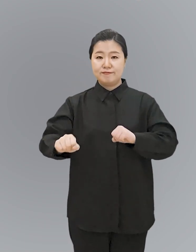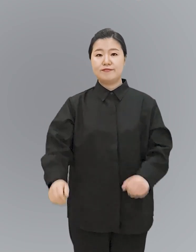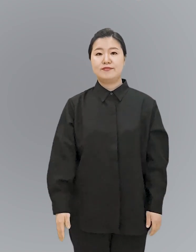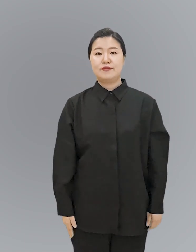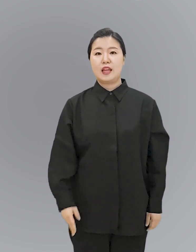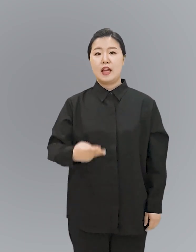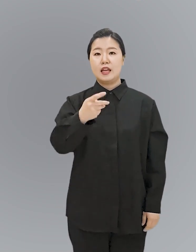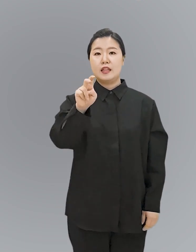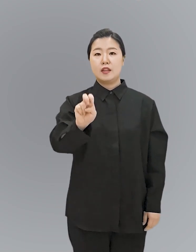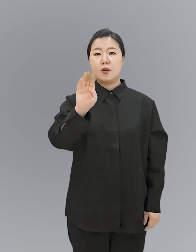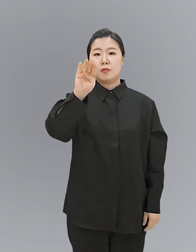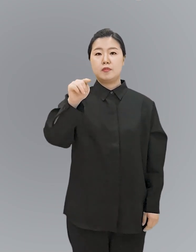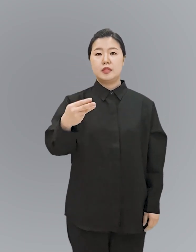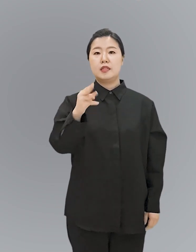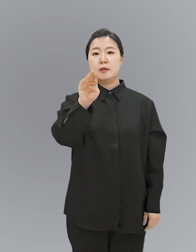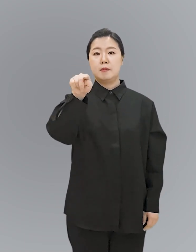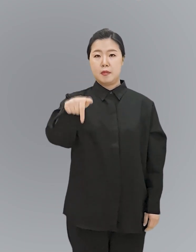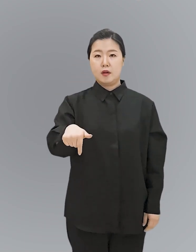텀블벅에서 만나요.